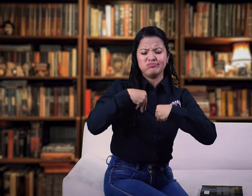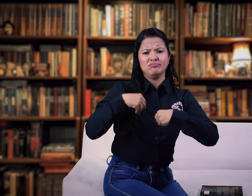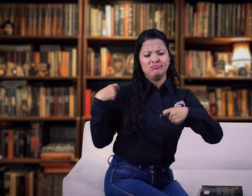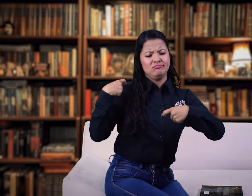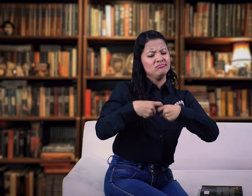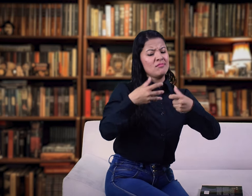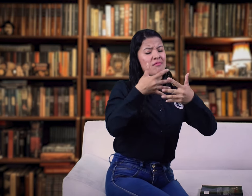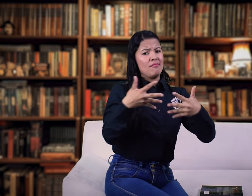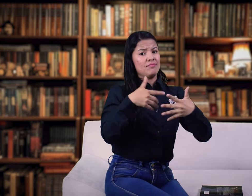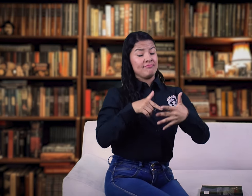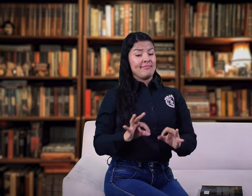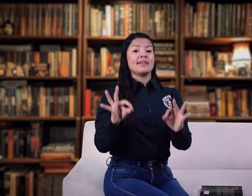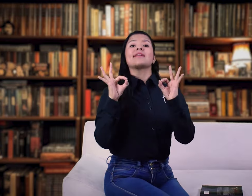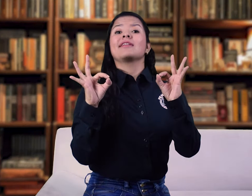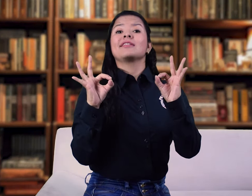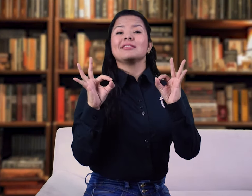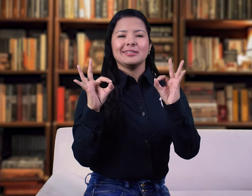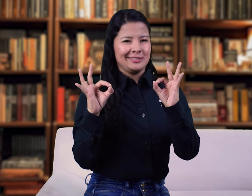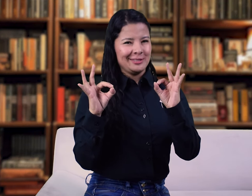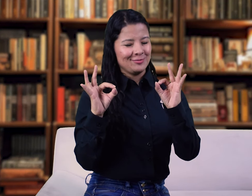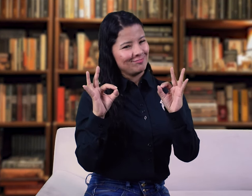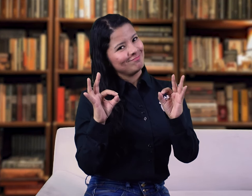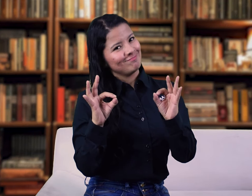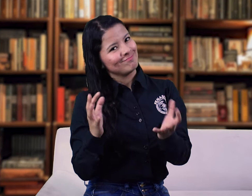segunda lengua para personas sordas.